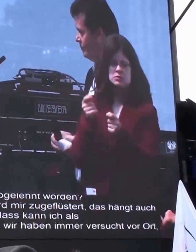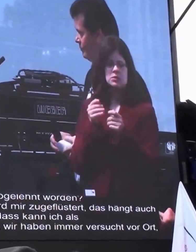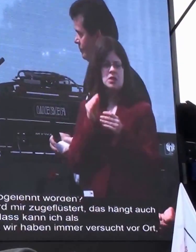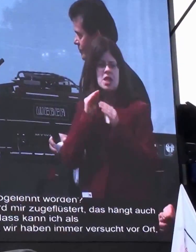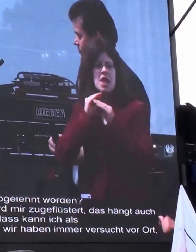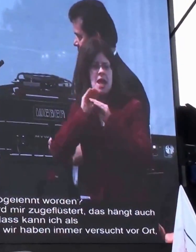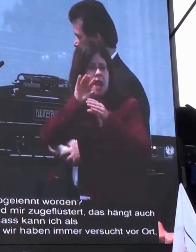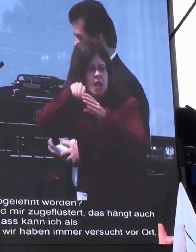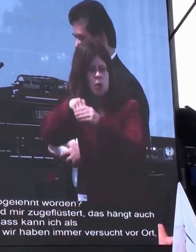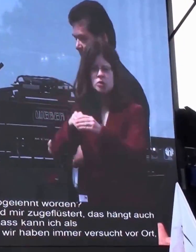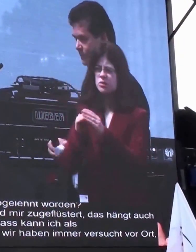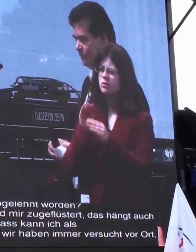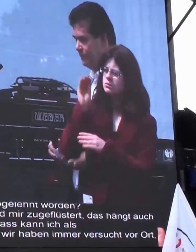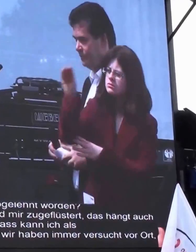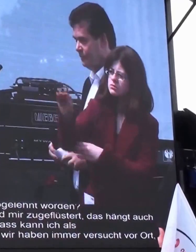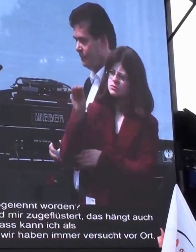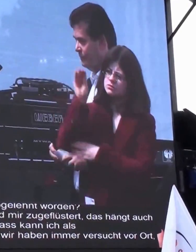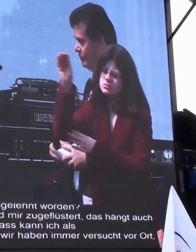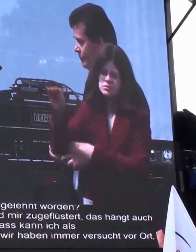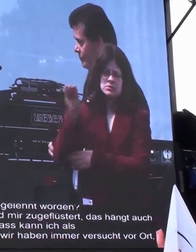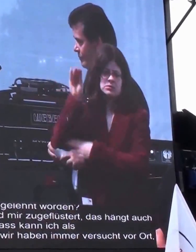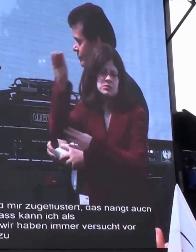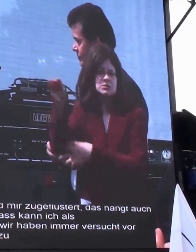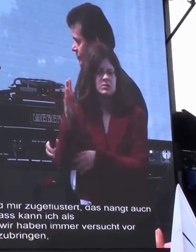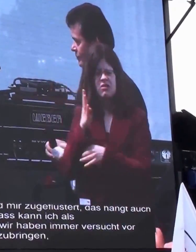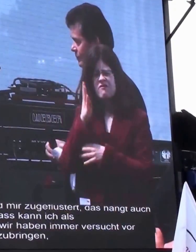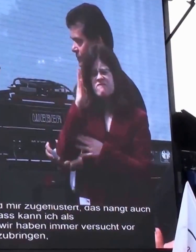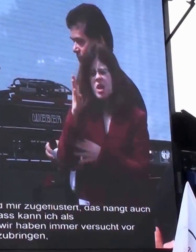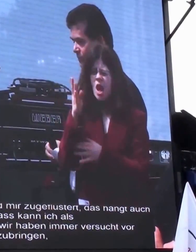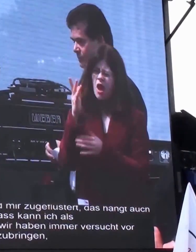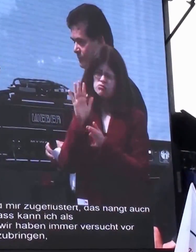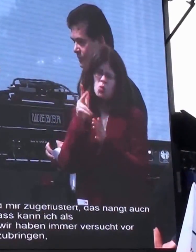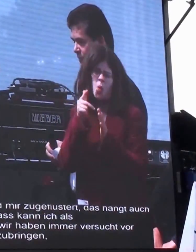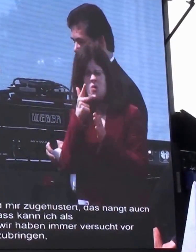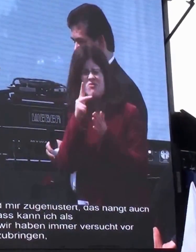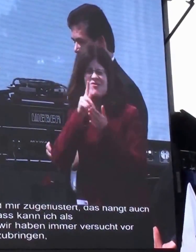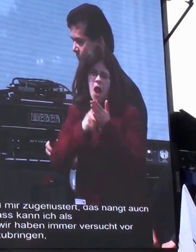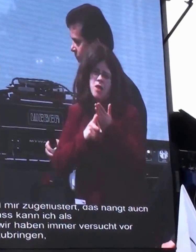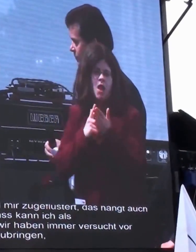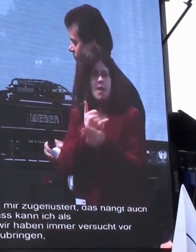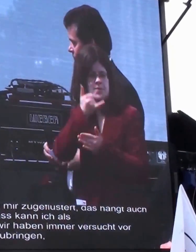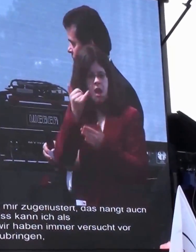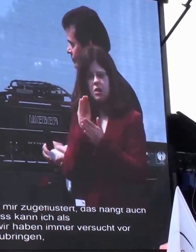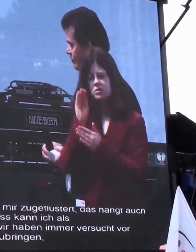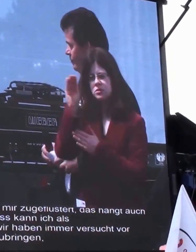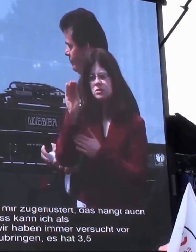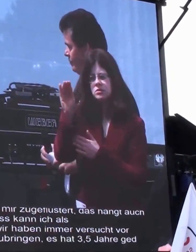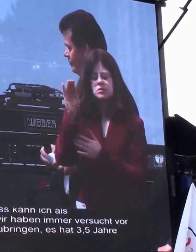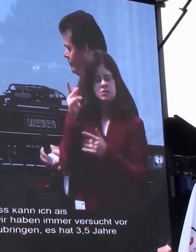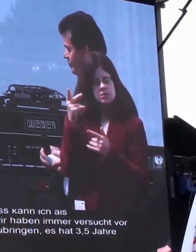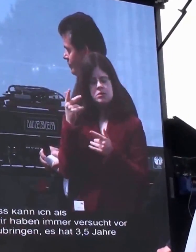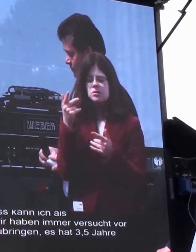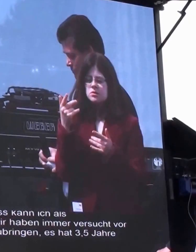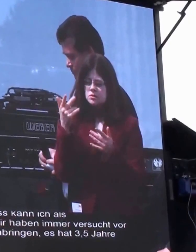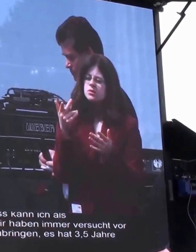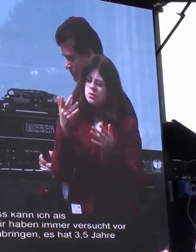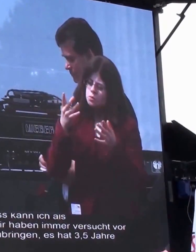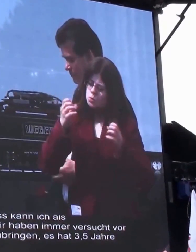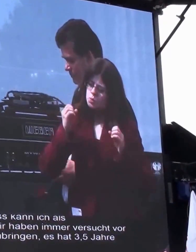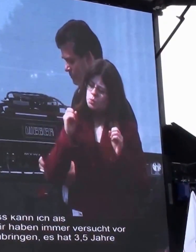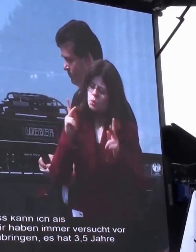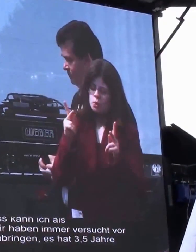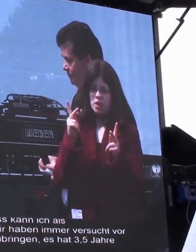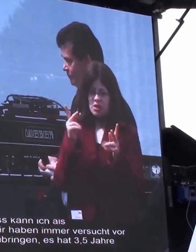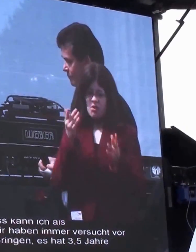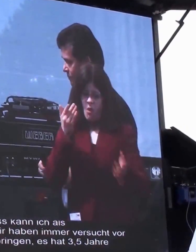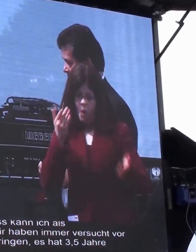voranzubringen. Und es hat 4 Jahre gedauert oder 3,5 Jahre, bis zumindest in Trier der Punkt war, wo es nicht mehr die Frage ist,